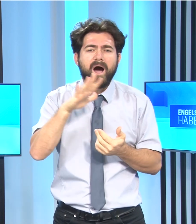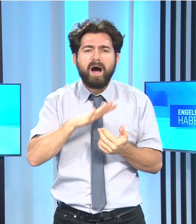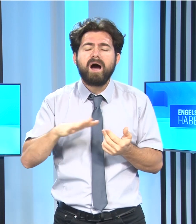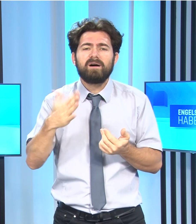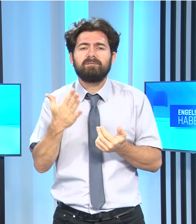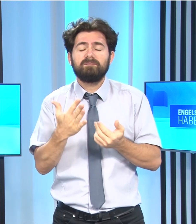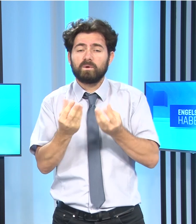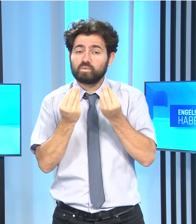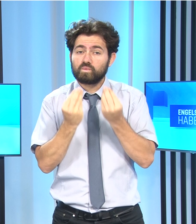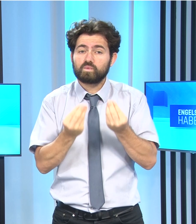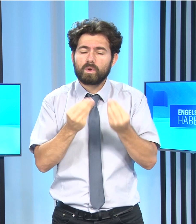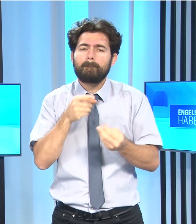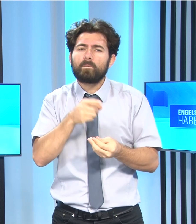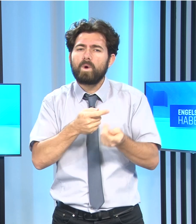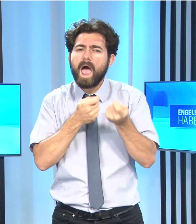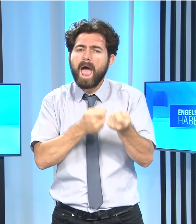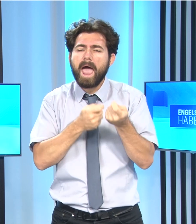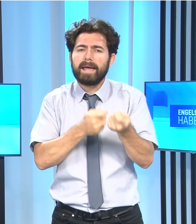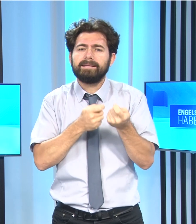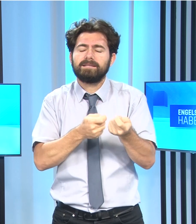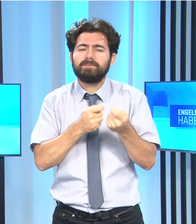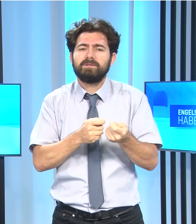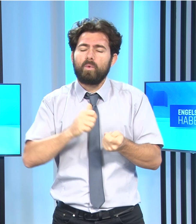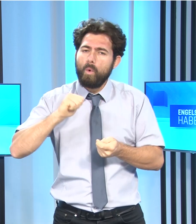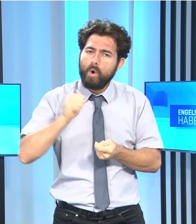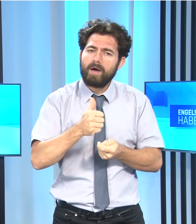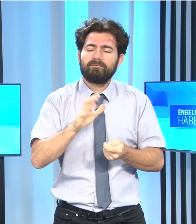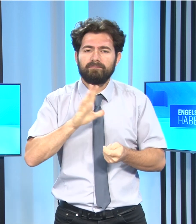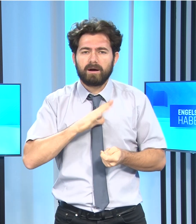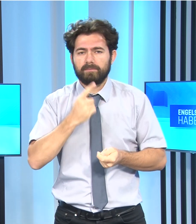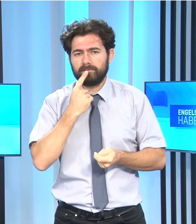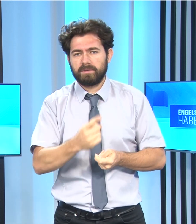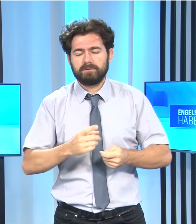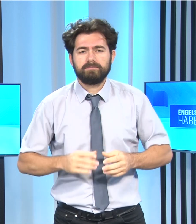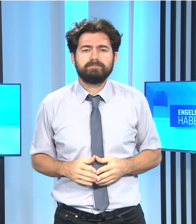iklim, güzel bunlar eğitimi cazibe haline getiriyor dedi.